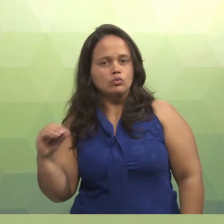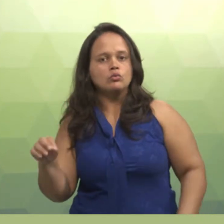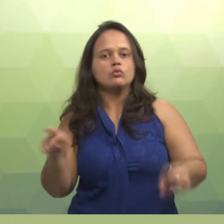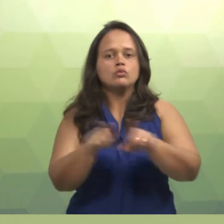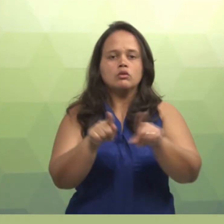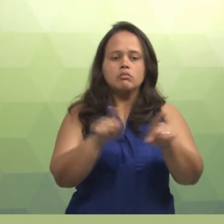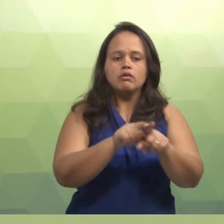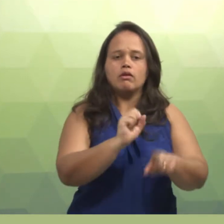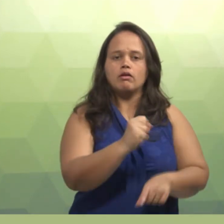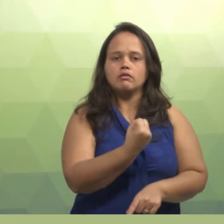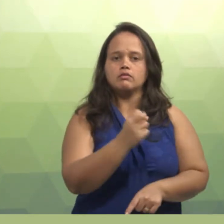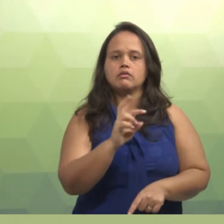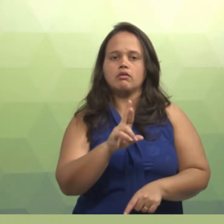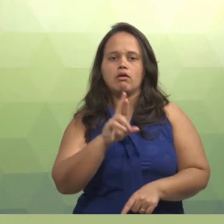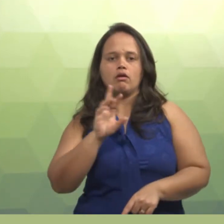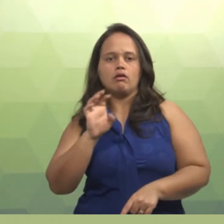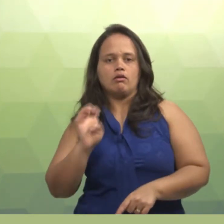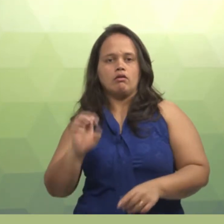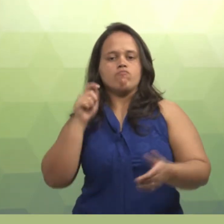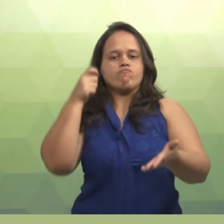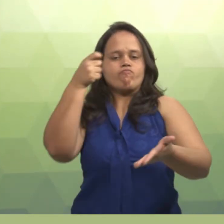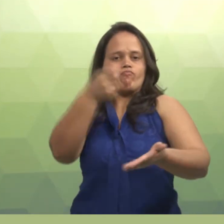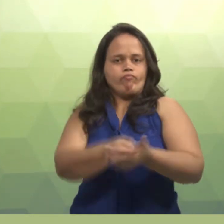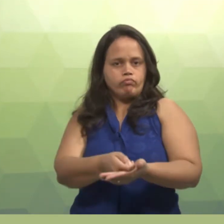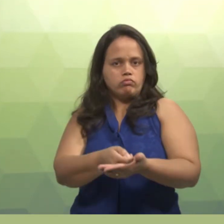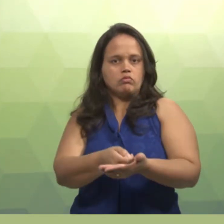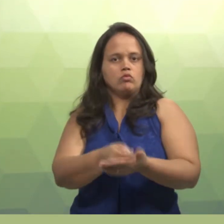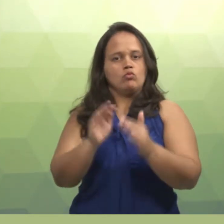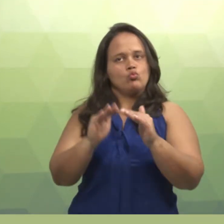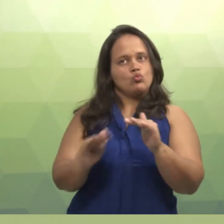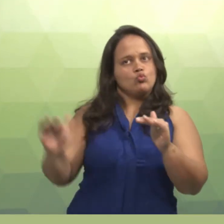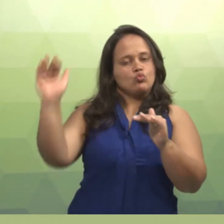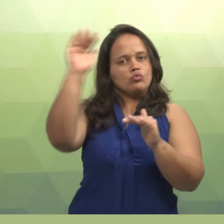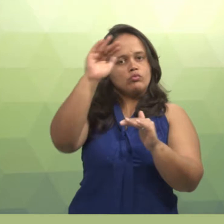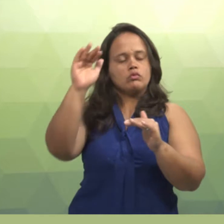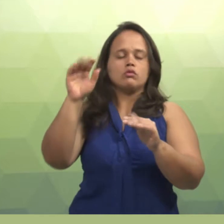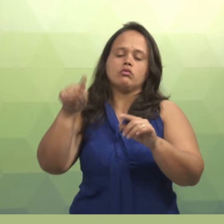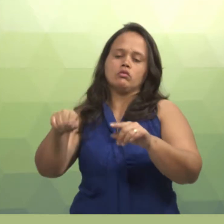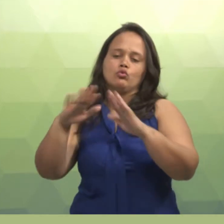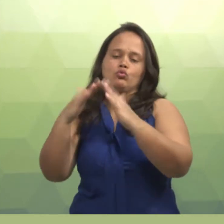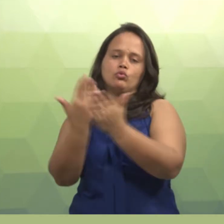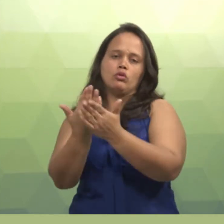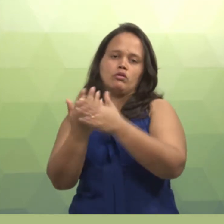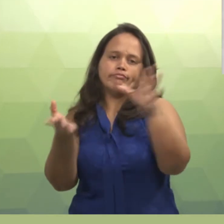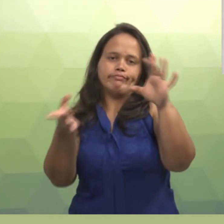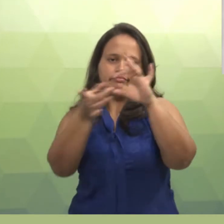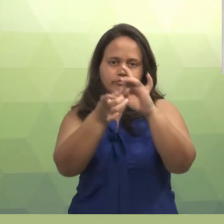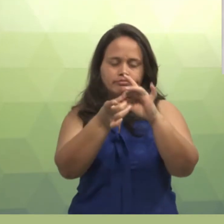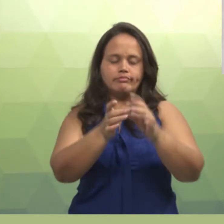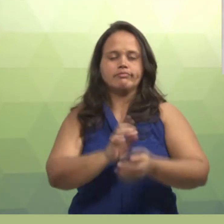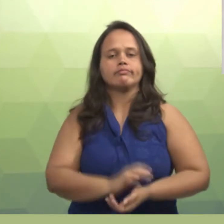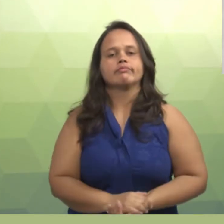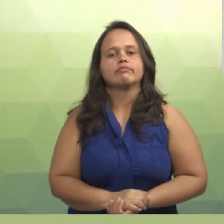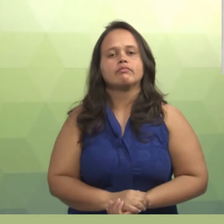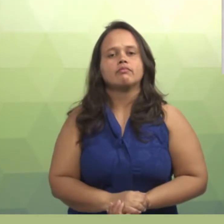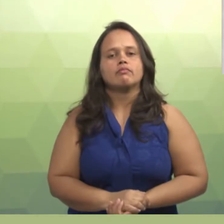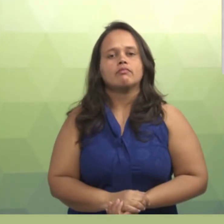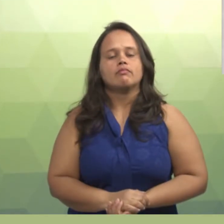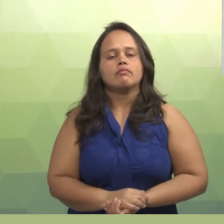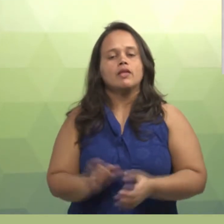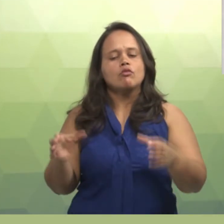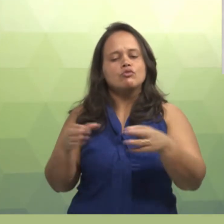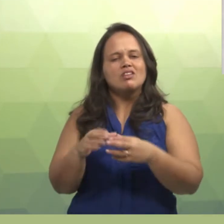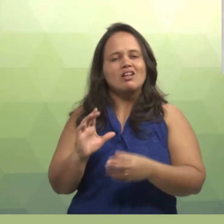pela Superintendência Regional de Ensino ou órgão superior a que a escola estiver vinculada. O Conselho de Classe